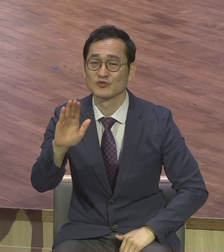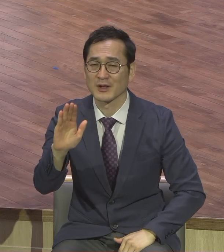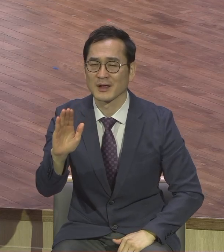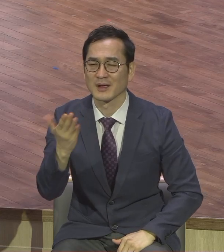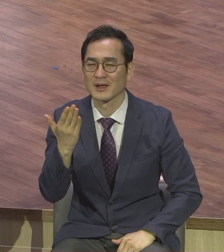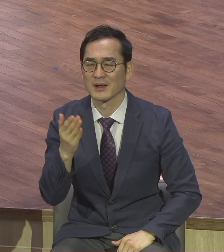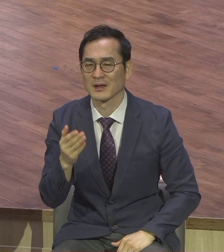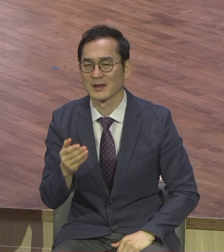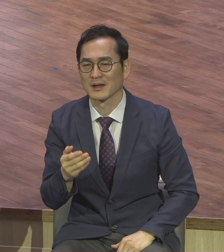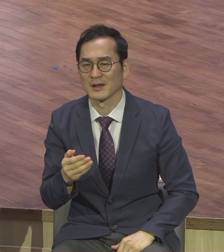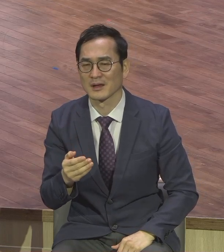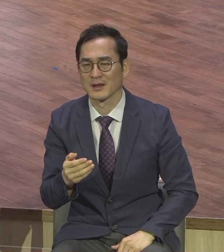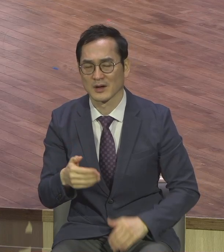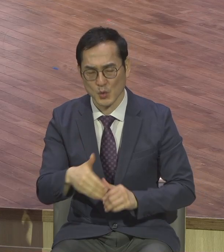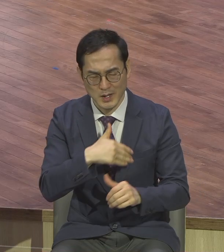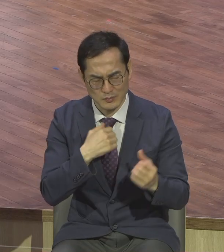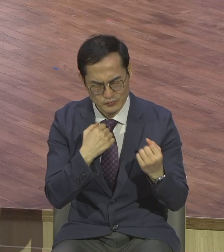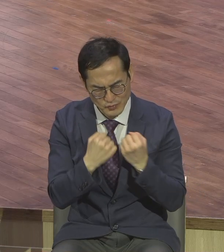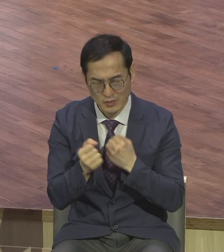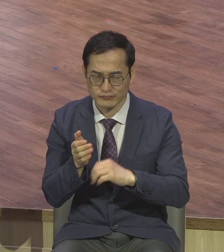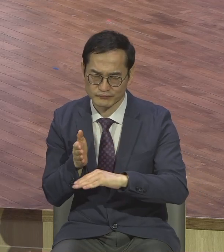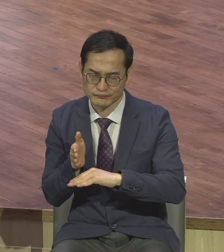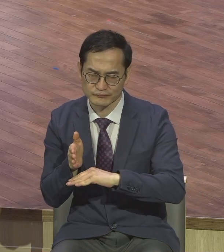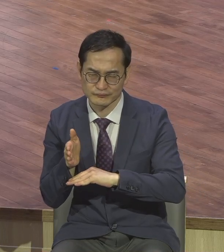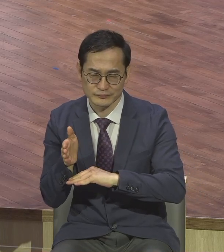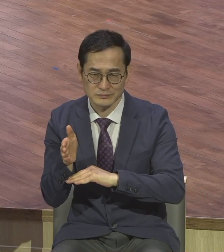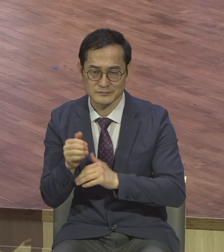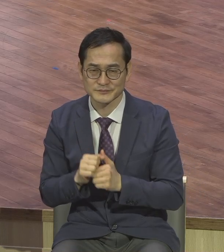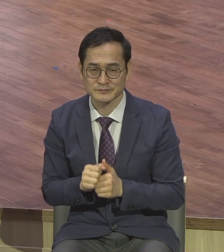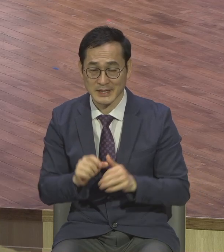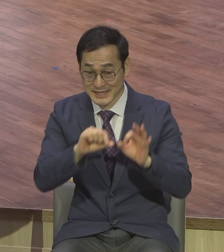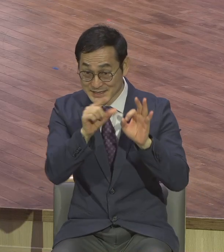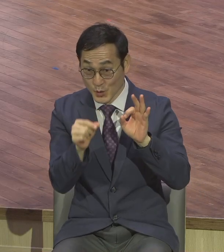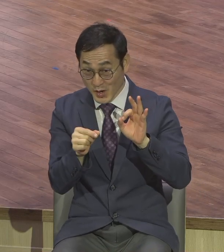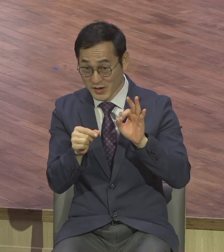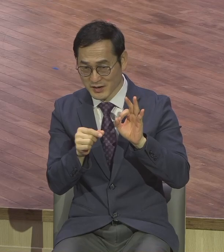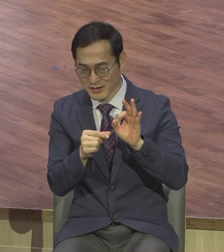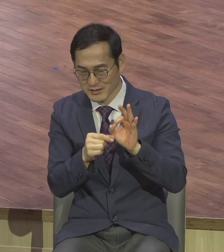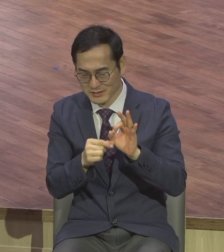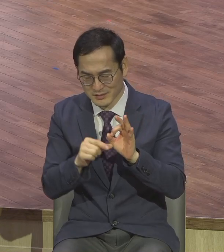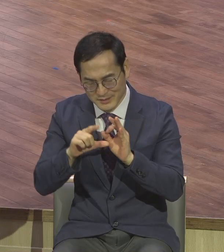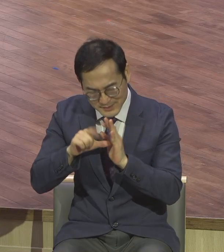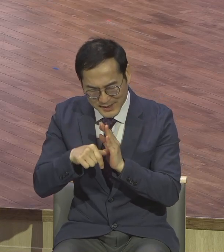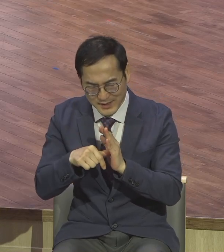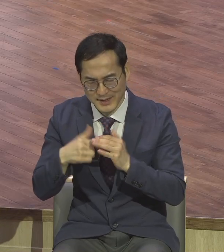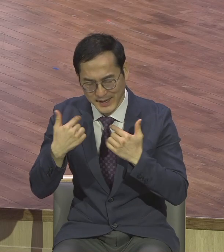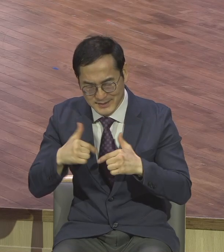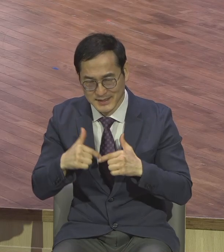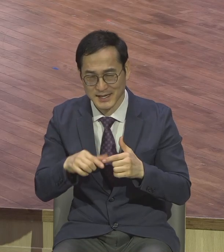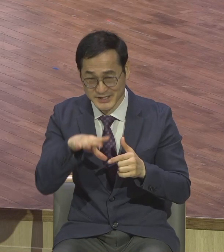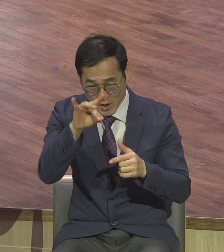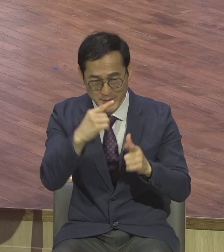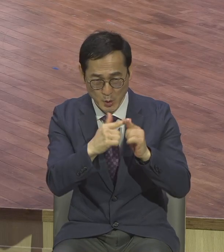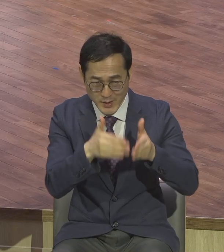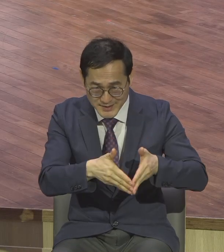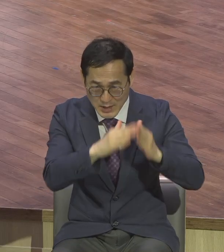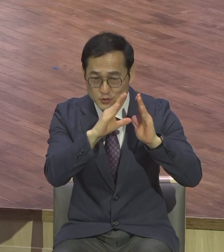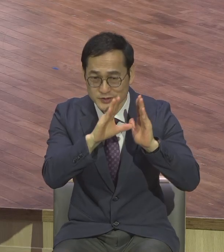맞이할 때마다 개척을 할 때의 그 영적 초심으로 그렇게